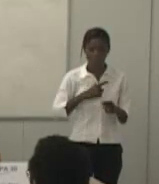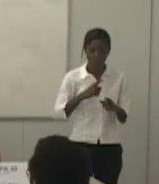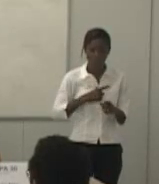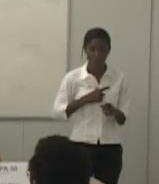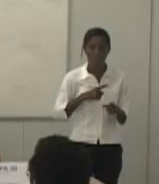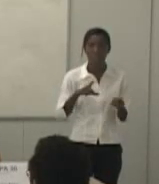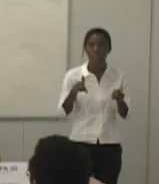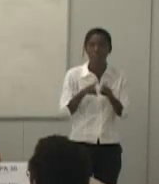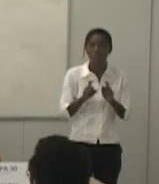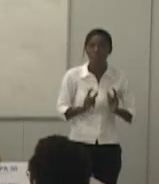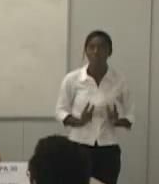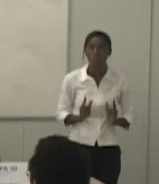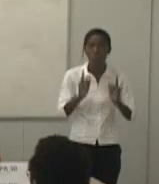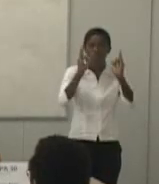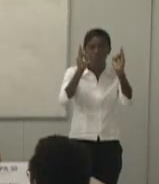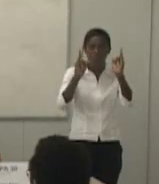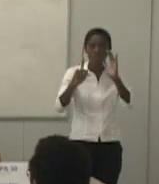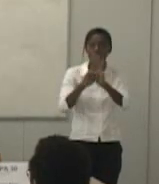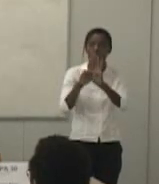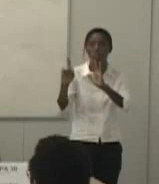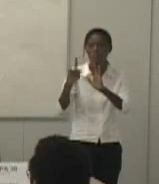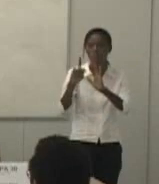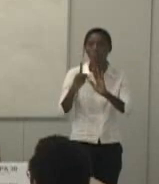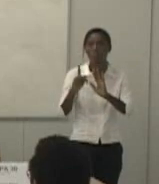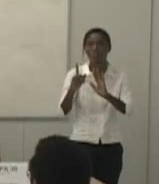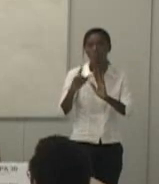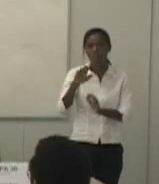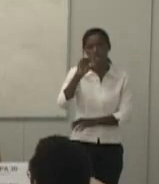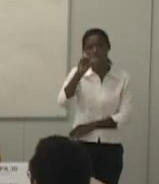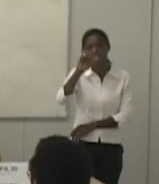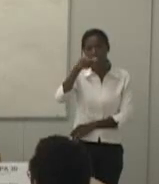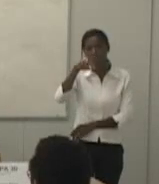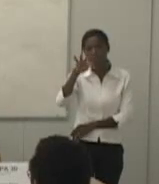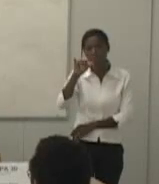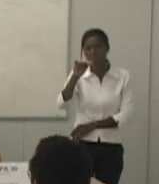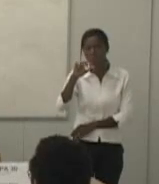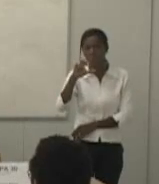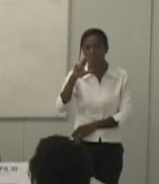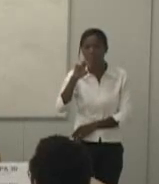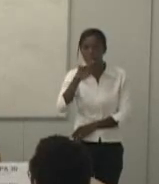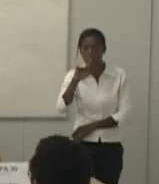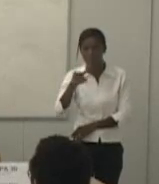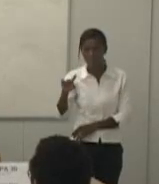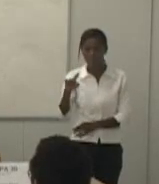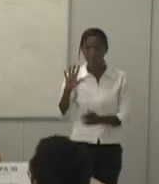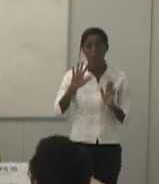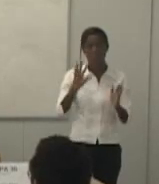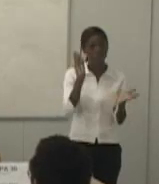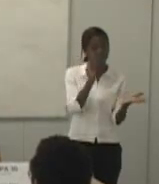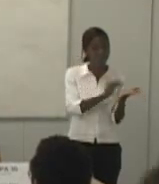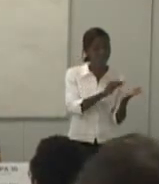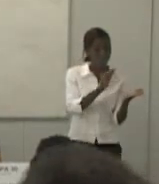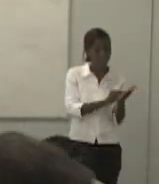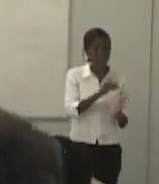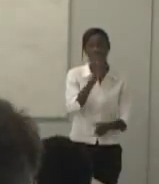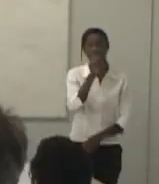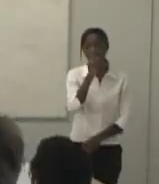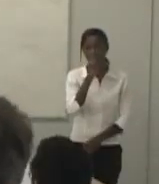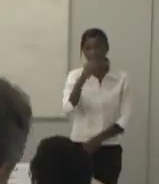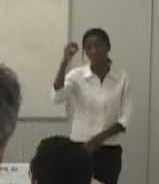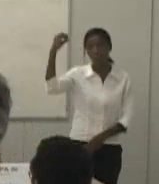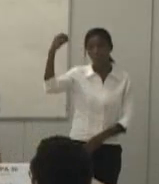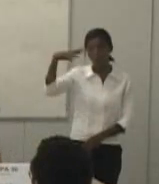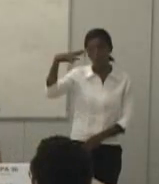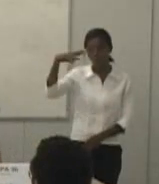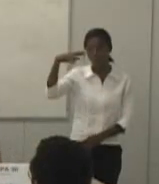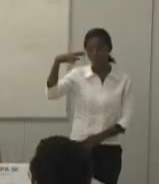Santa Cruz da Serra que está pronto na realidade falta água e luz a luz água e